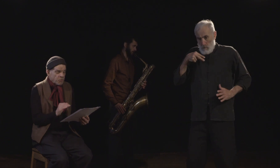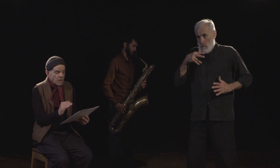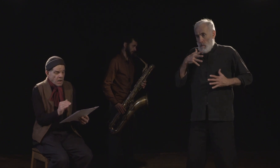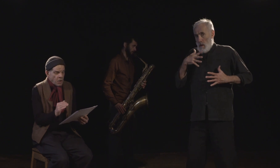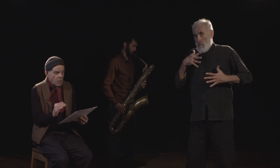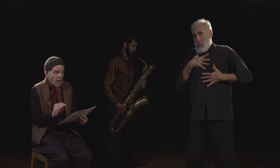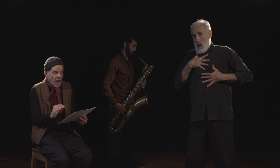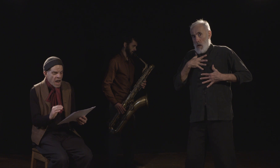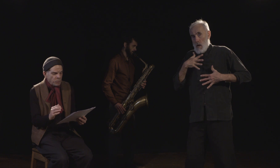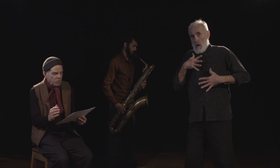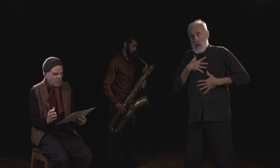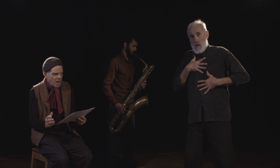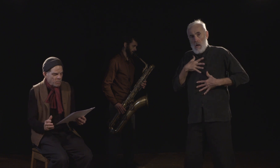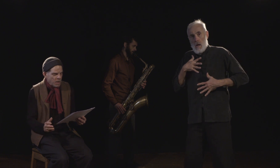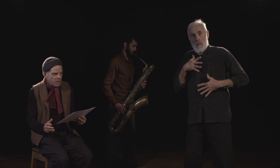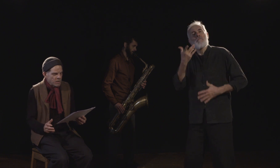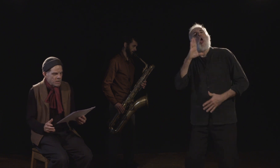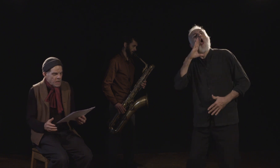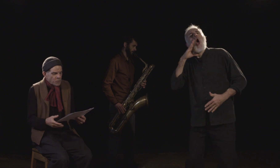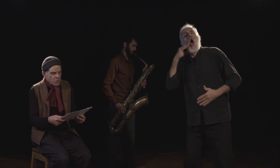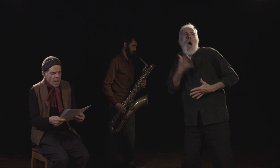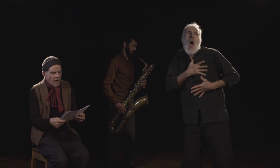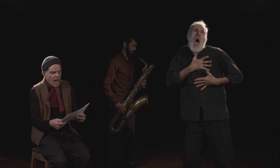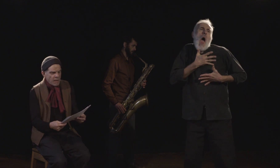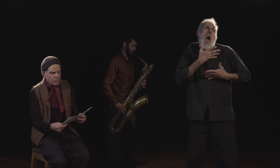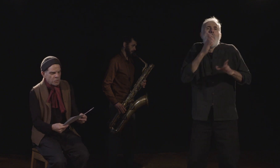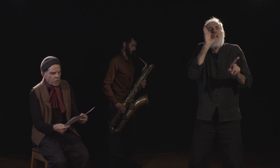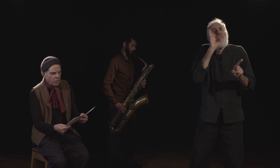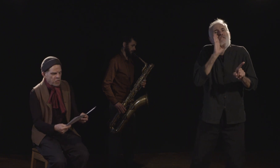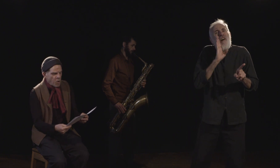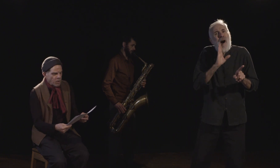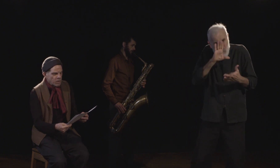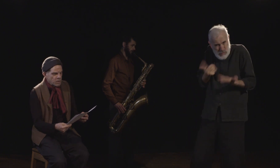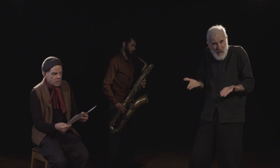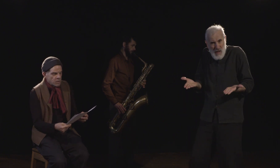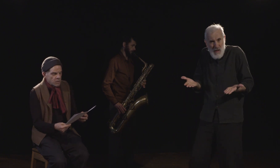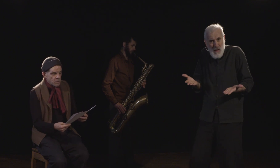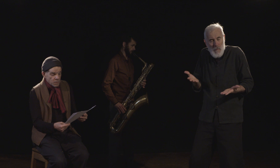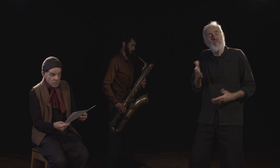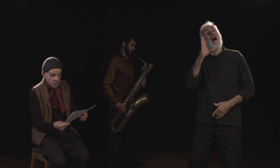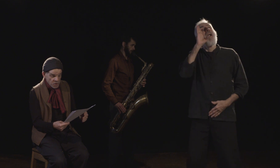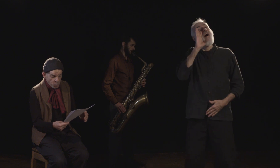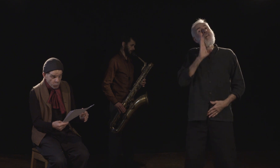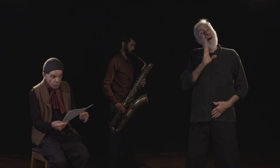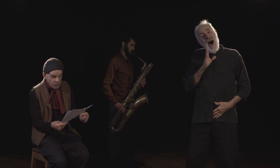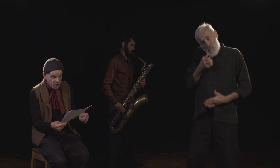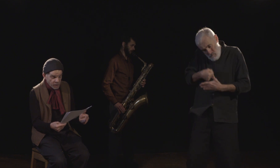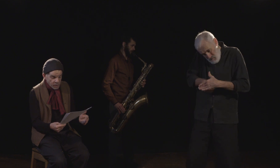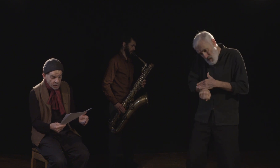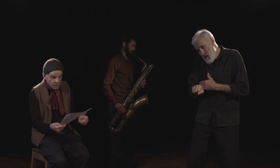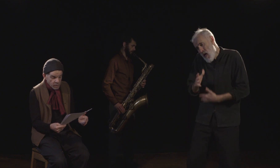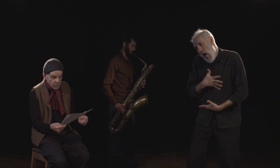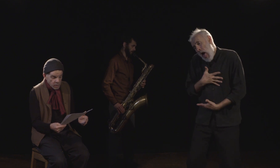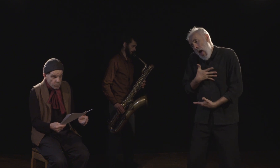C'est pour ça qu'un homme aime une femme, qu'une mère aime son enfant. C'est pour